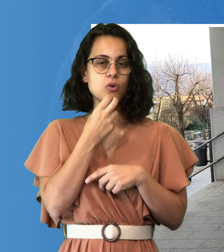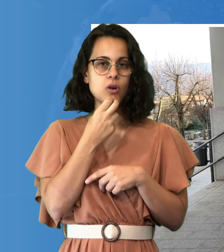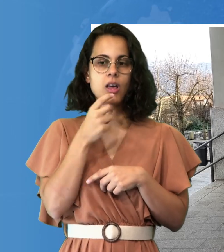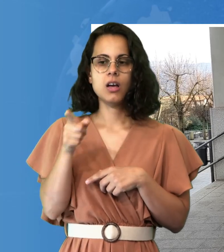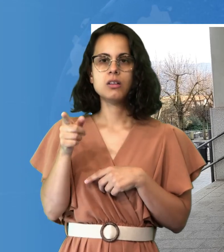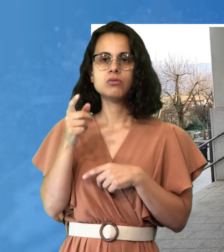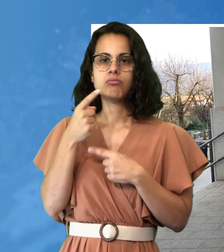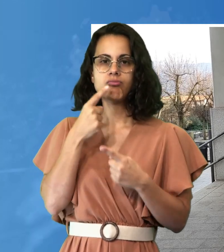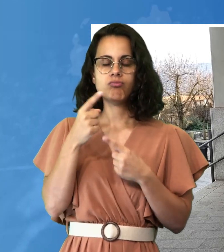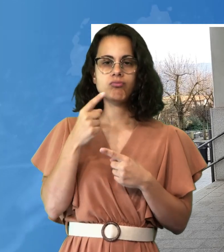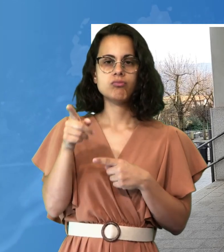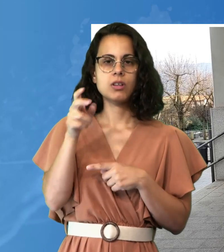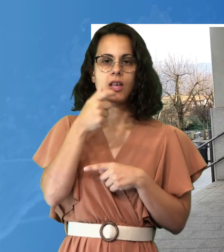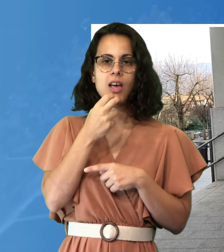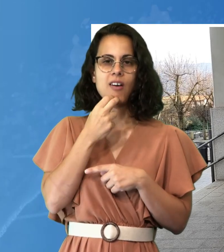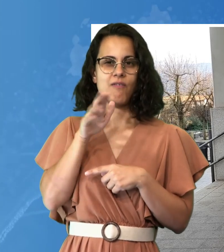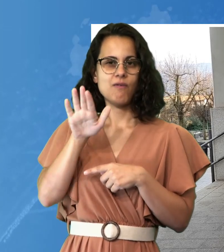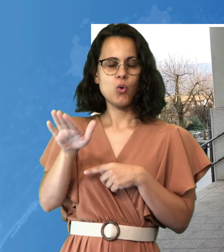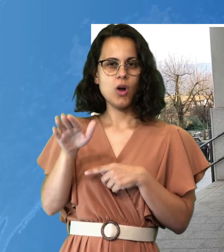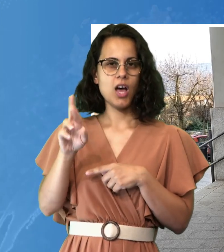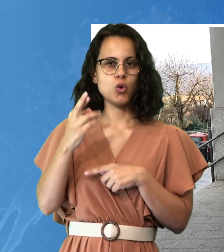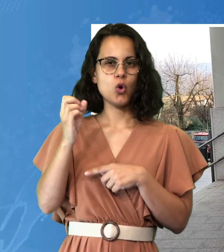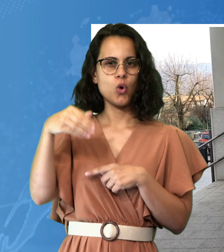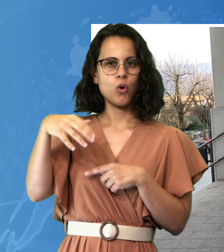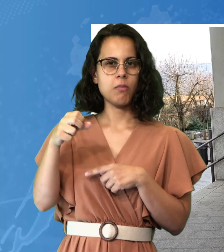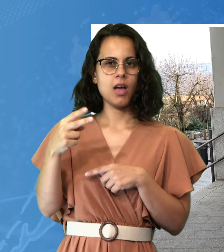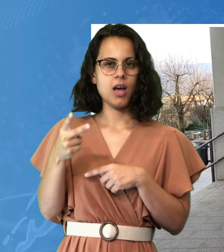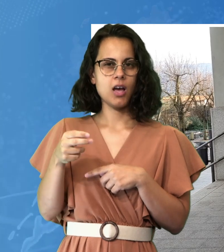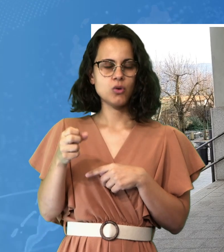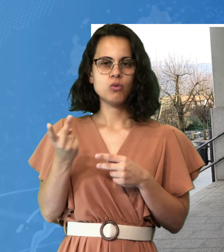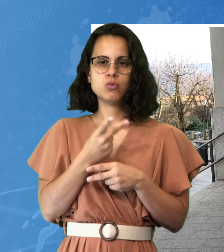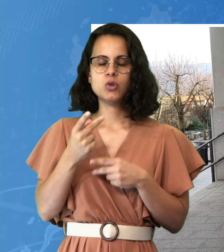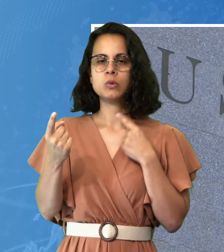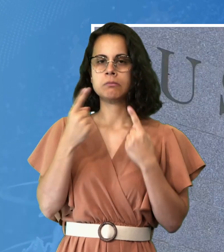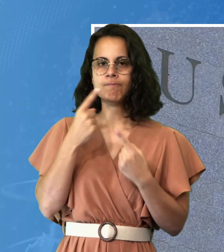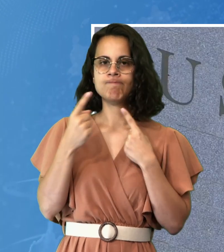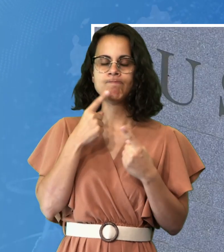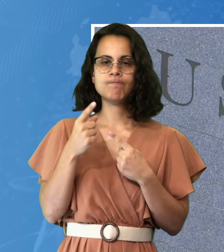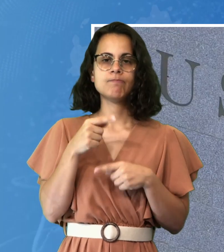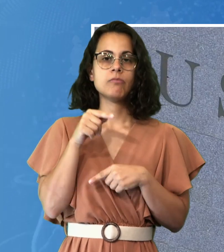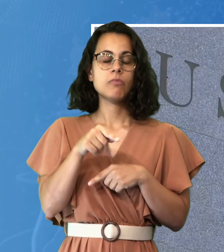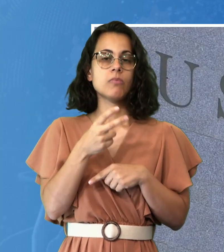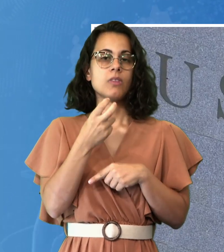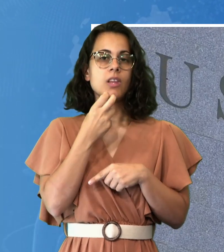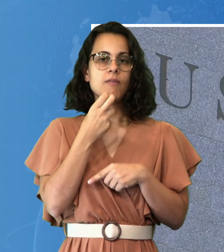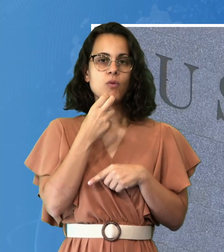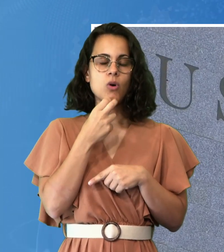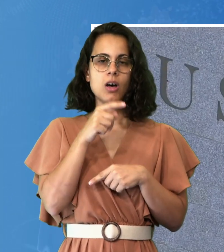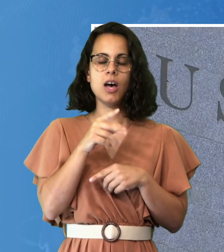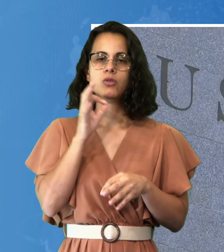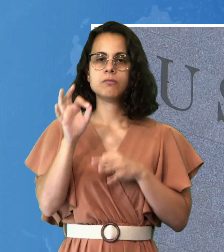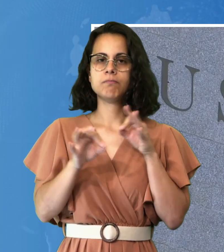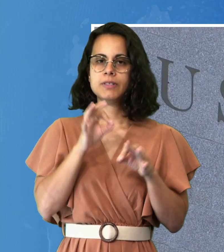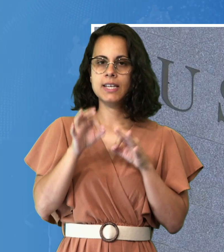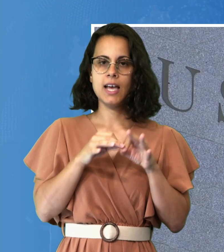'altro legale della parte civile, Dario Romano. La legale di Francesco Corsiglia, Antonella Cucureddu, ha poi spiegato al termine